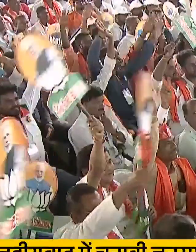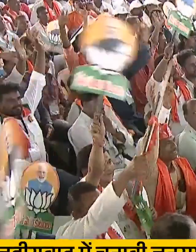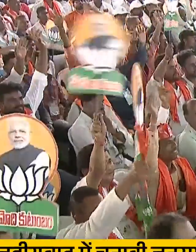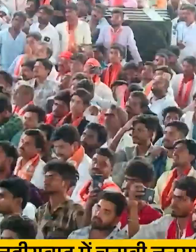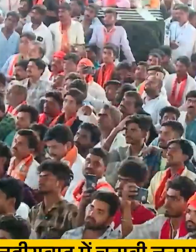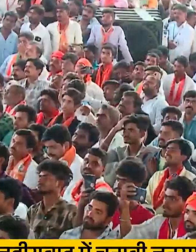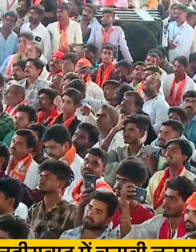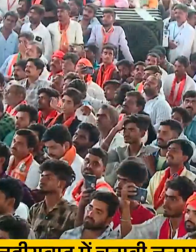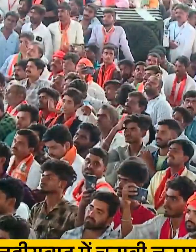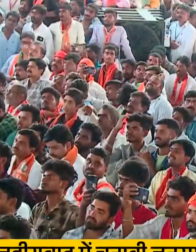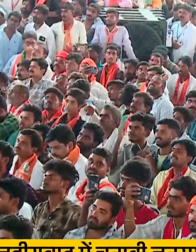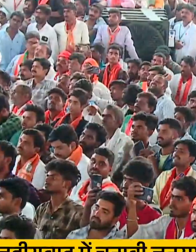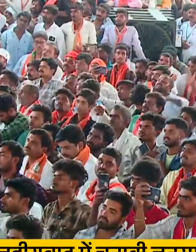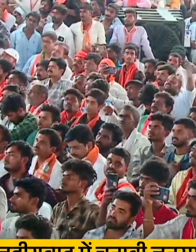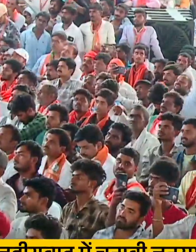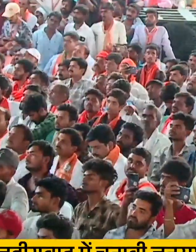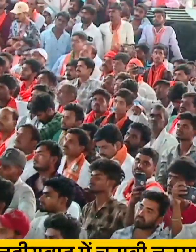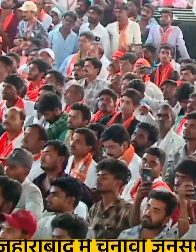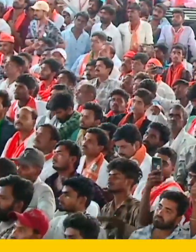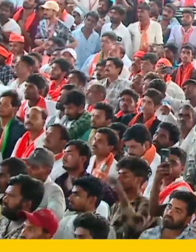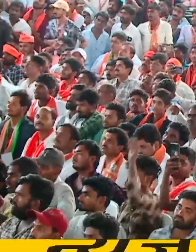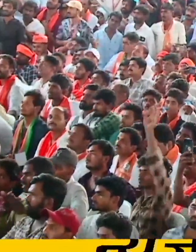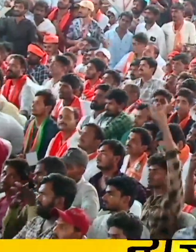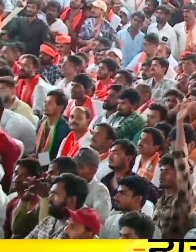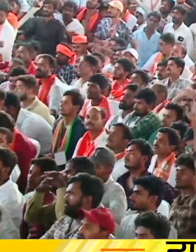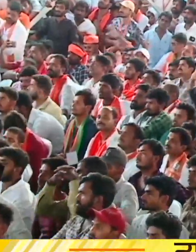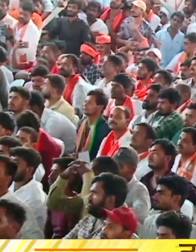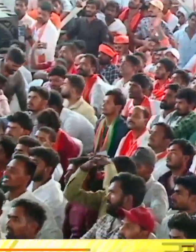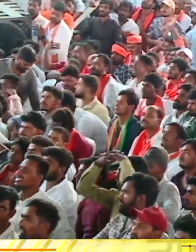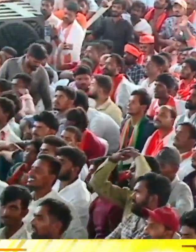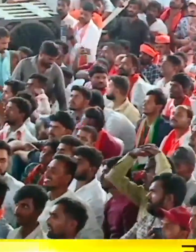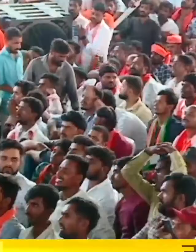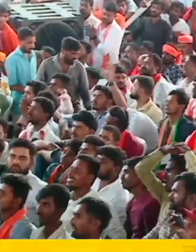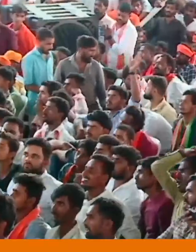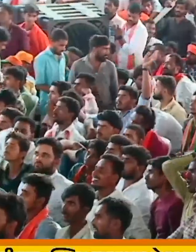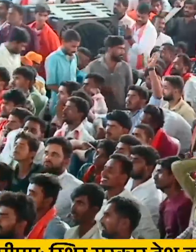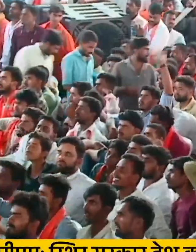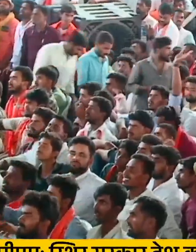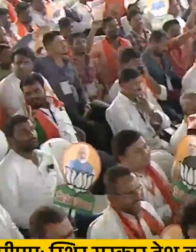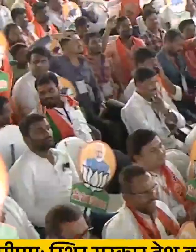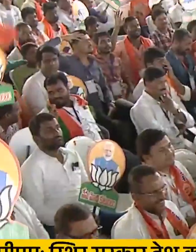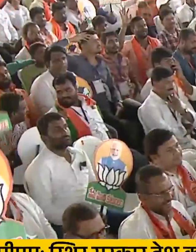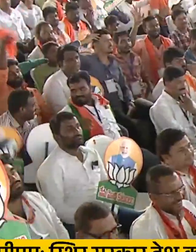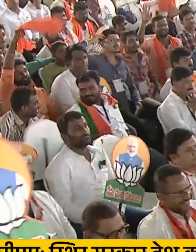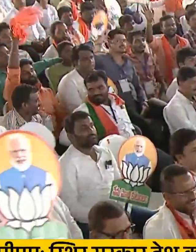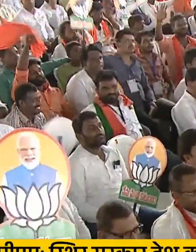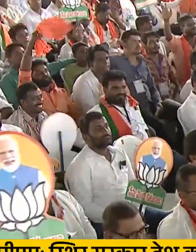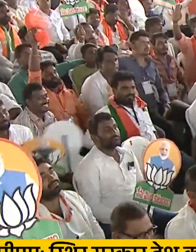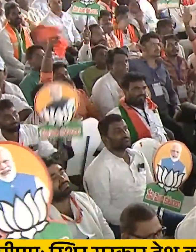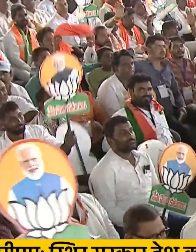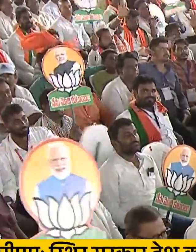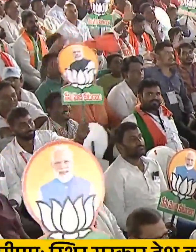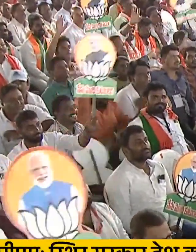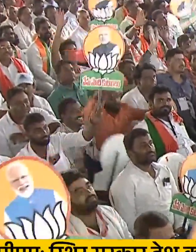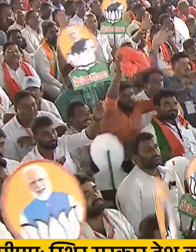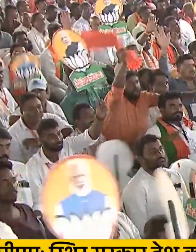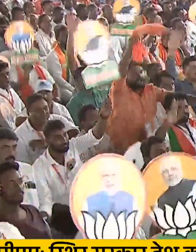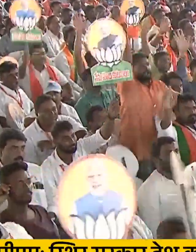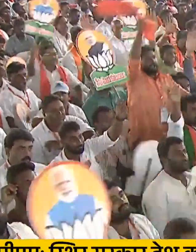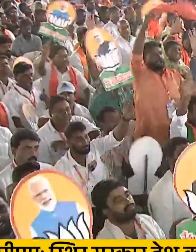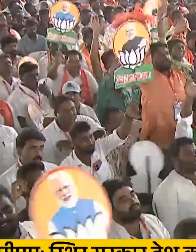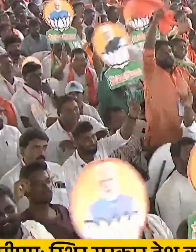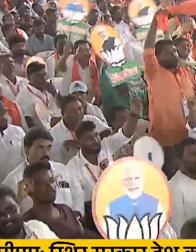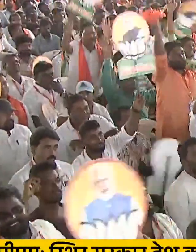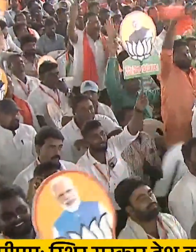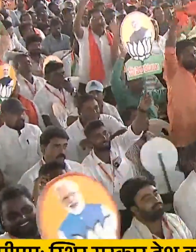ఈ బీఆర్ఎస్ ప్రభుత్వం ఏ రకంగా మద్యం కుంభకోణంలో పాల్పడ్డదో అటువంటి పార్టీతో ఇవాళ బీఆర్ఎస్